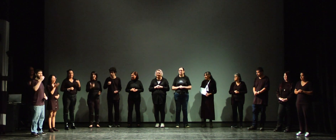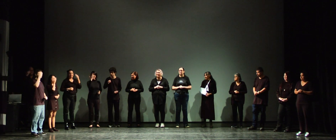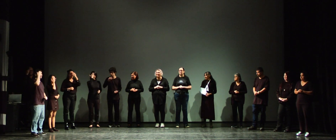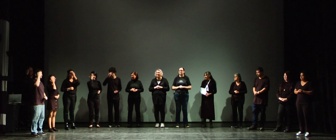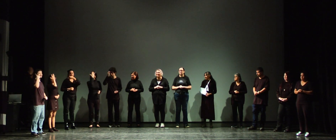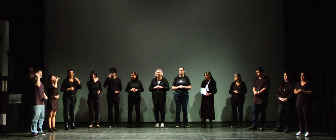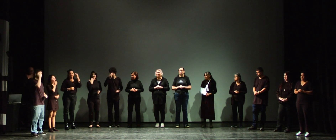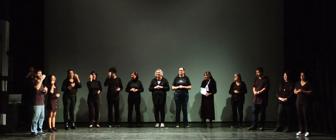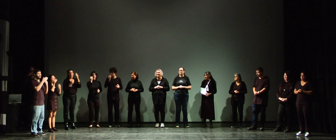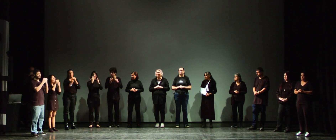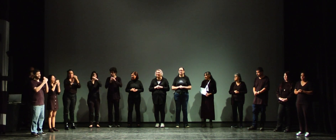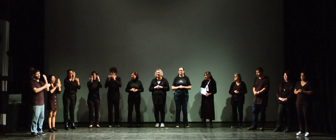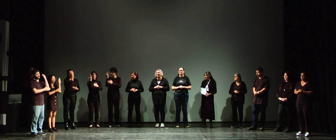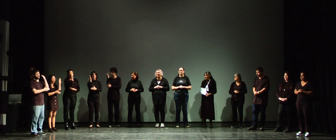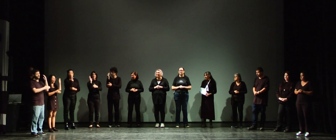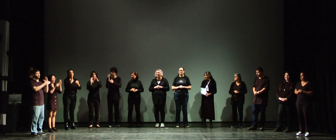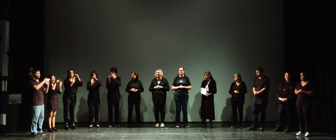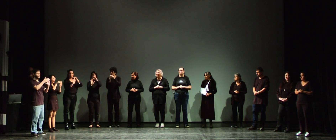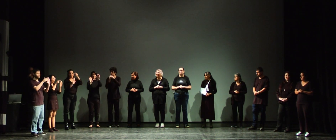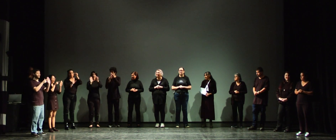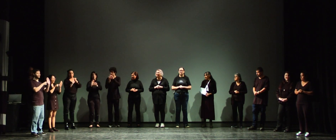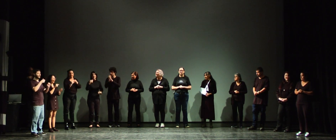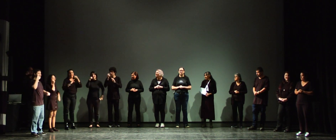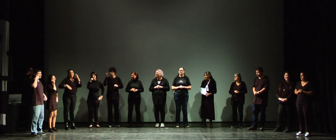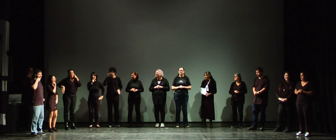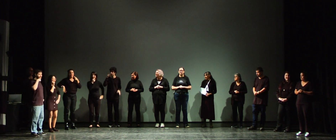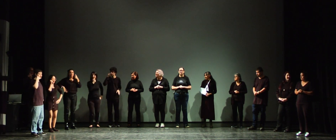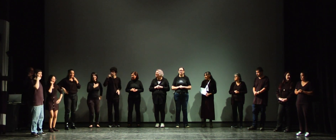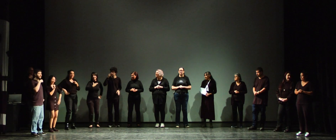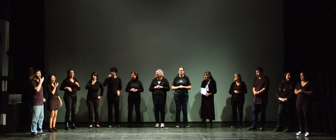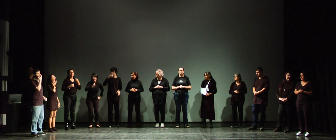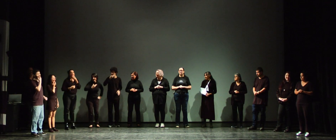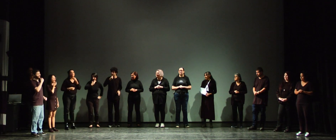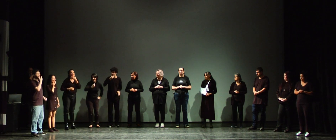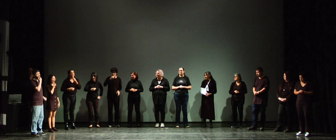1, 2, 3, testa, cara, mão, cotovelo, ponta, pé, senhorita, cavaleiro.